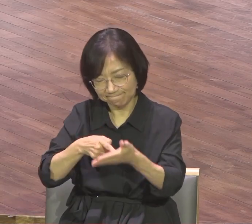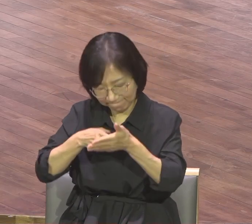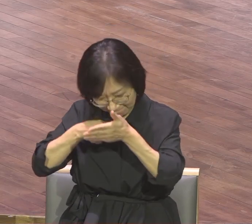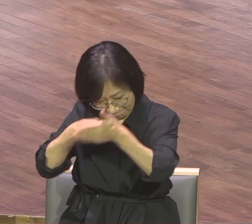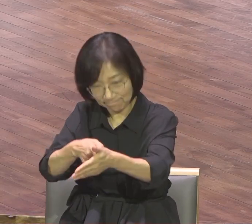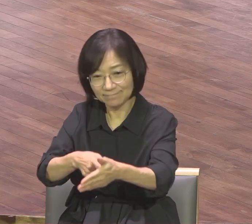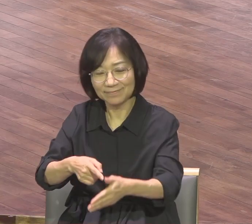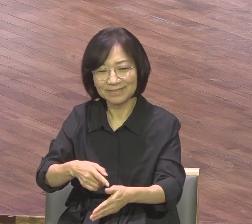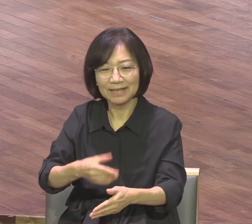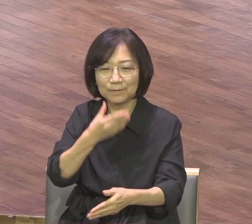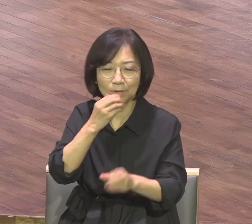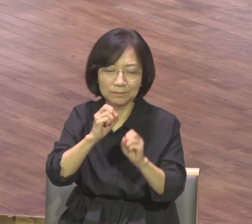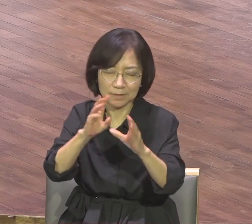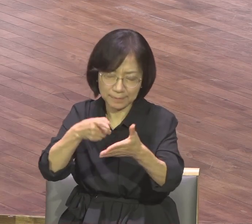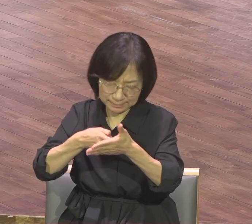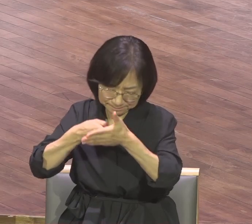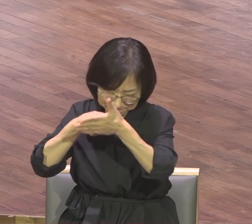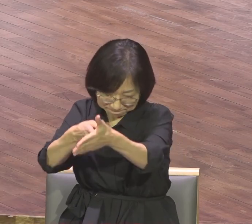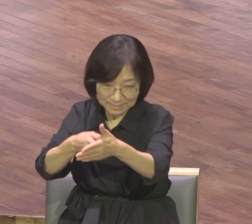만국을 기업으로 얻게 하리라.